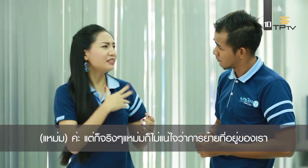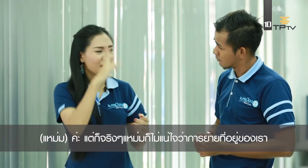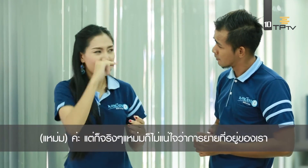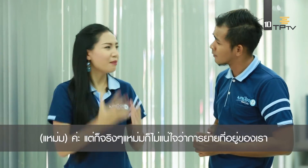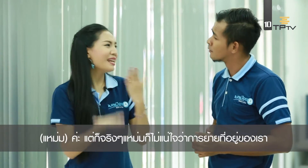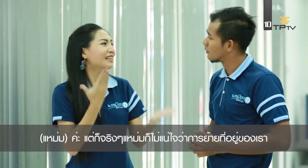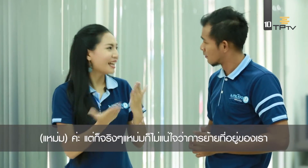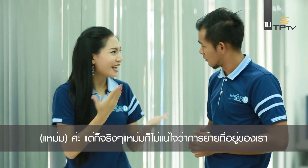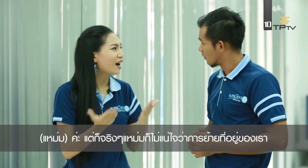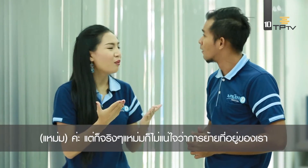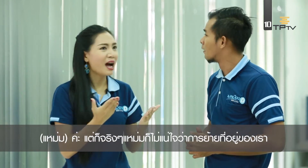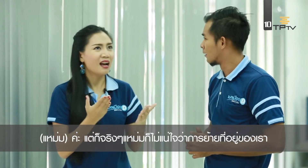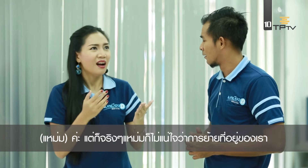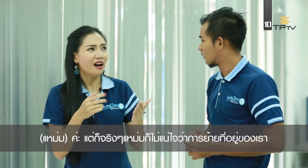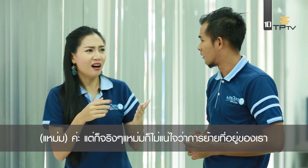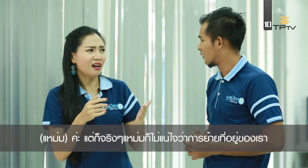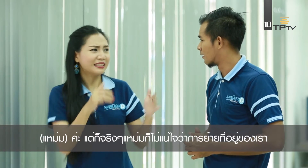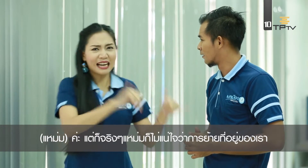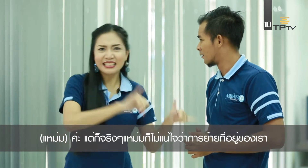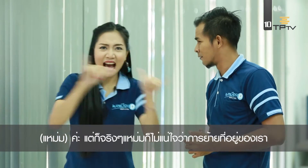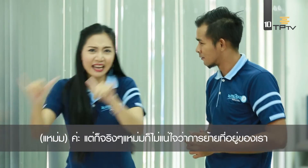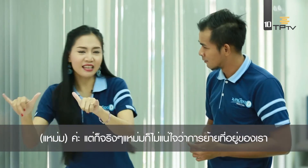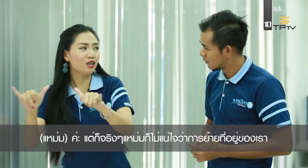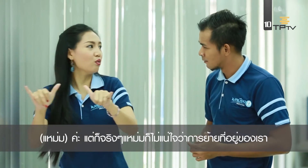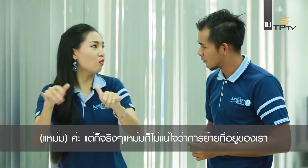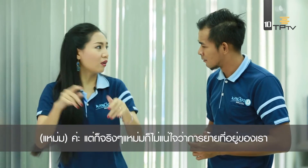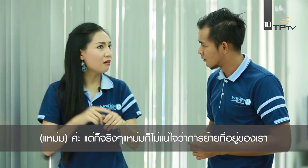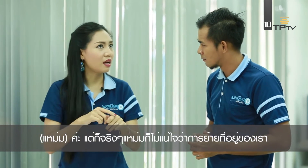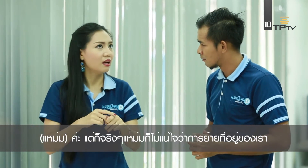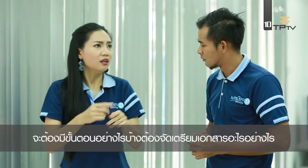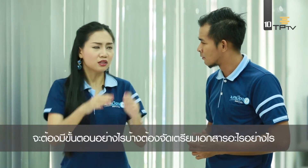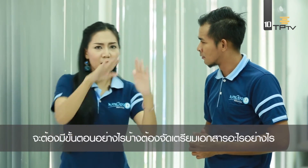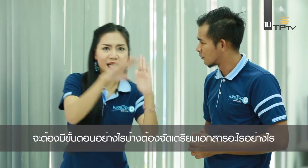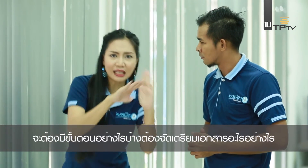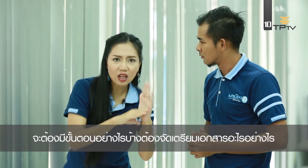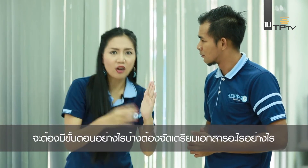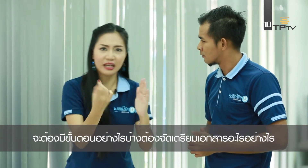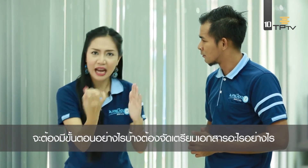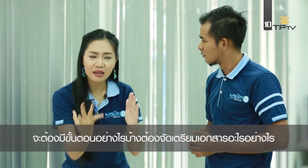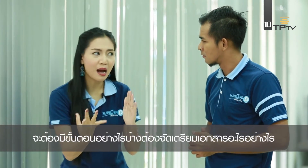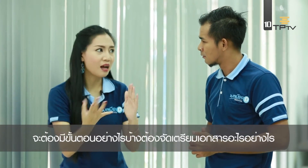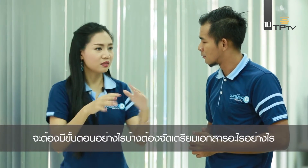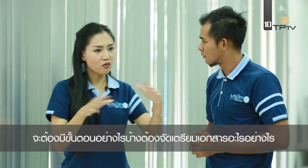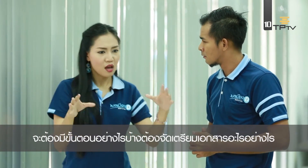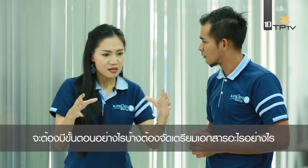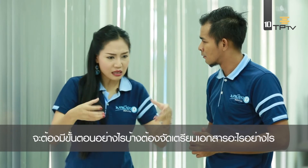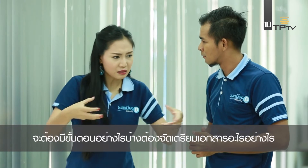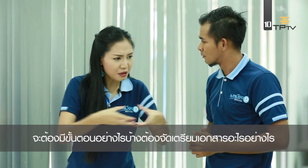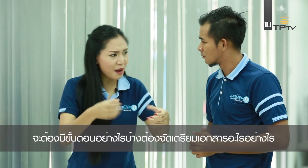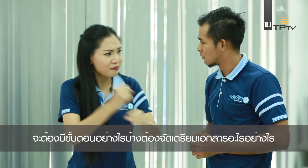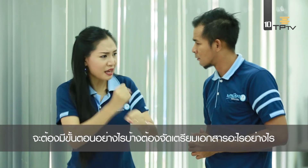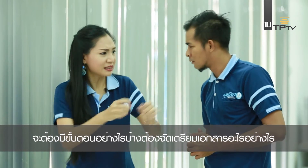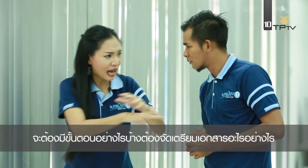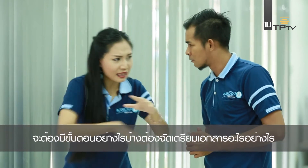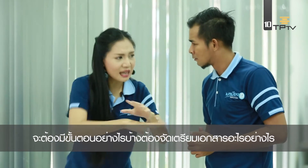แต่ก็จริงๆแล้วแหม่มก็ไม่แน่ใจค่ะว่าการย้ายที่อยู่ของเราเนี่ยจะต้องมีขั้นตอนยังไงบ้างต้องจัด